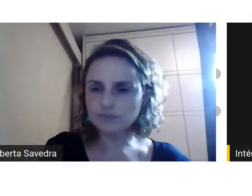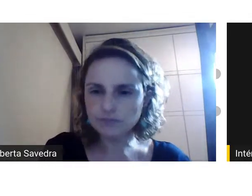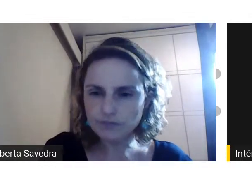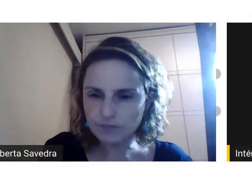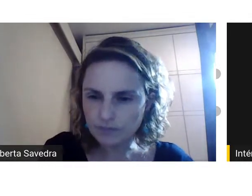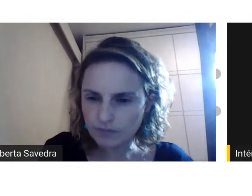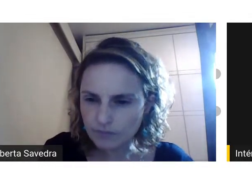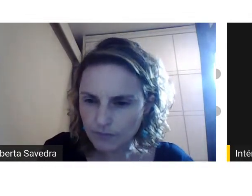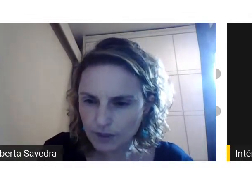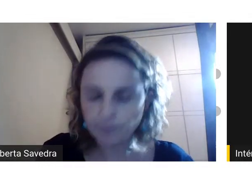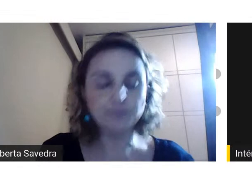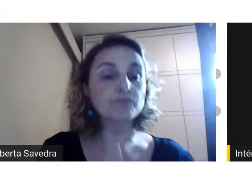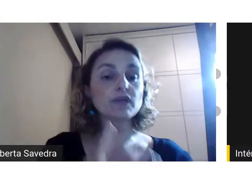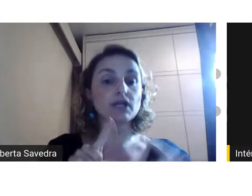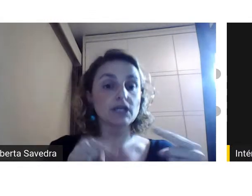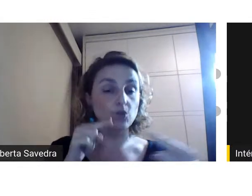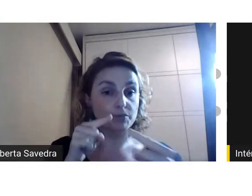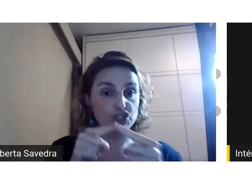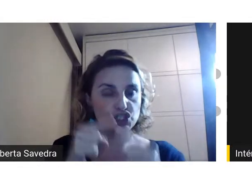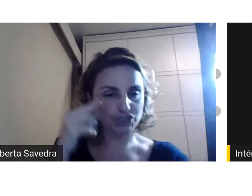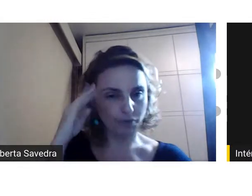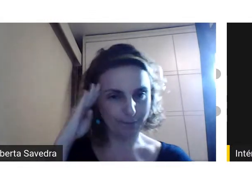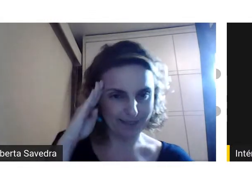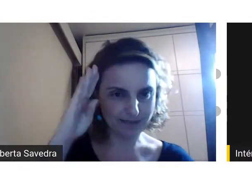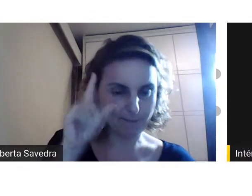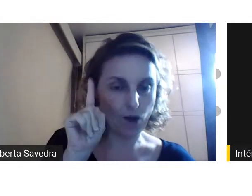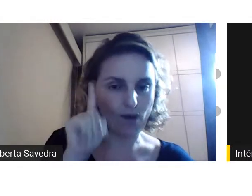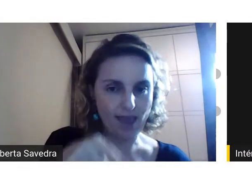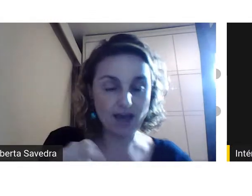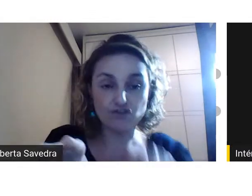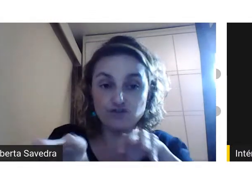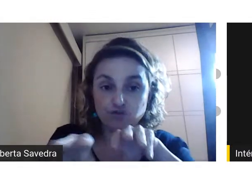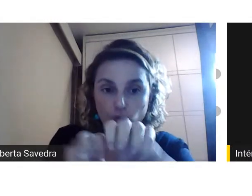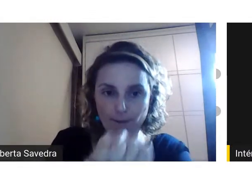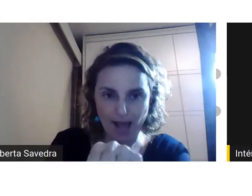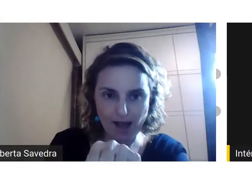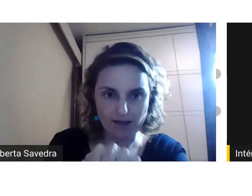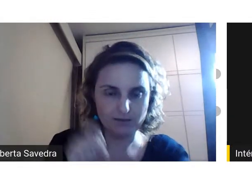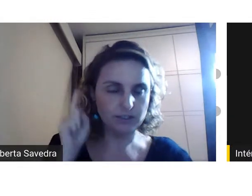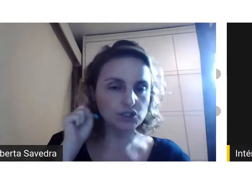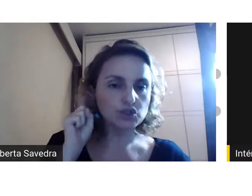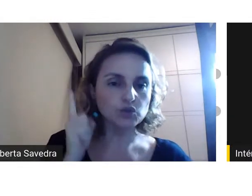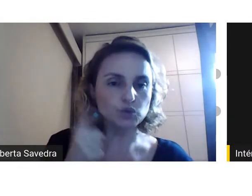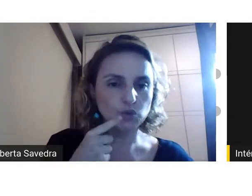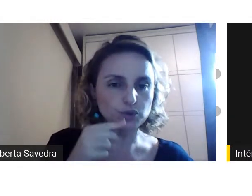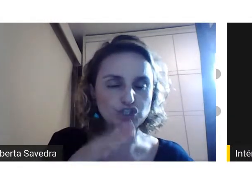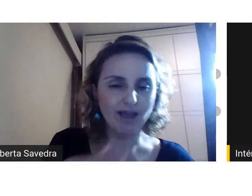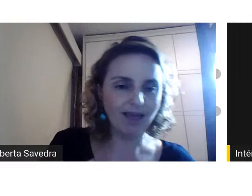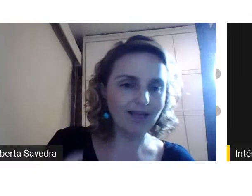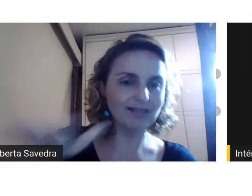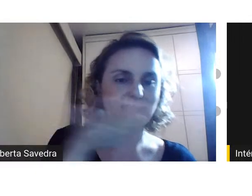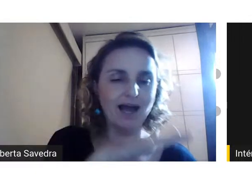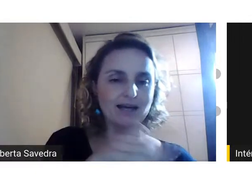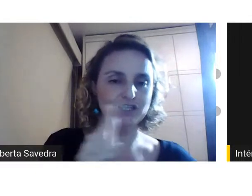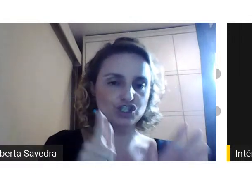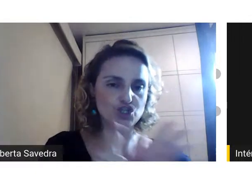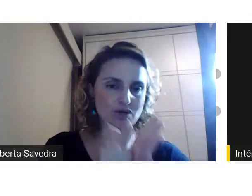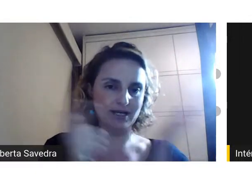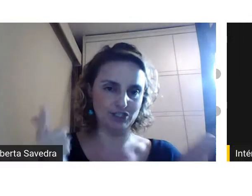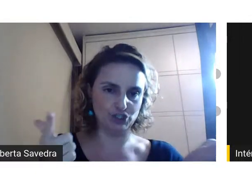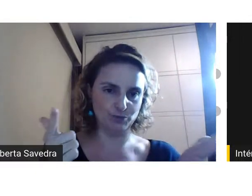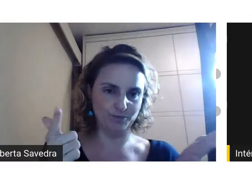desses assuntos E aí Oi e o objetivo principal era